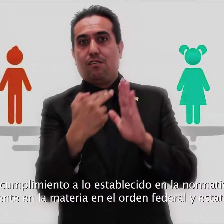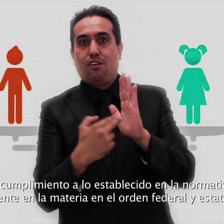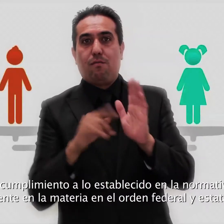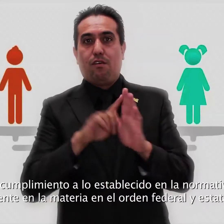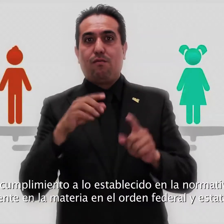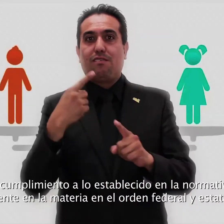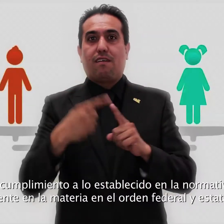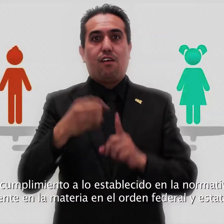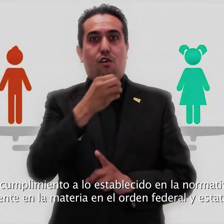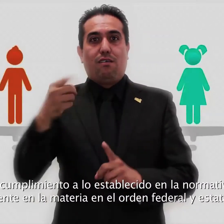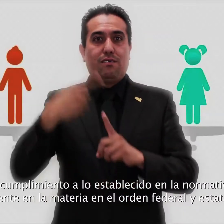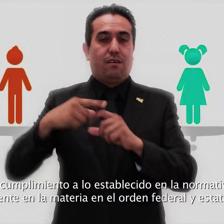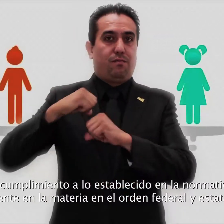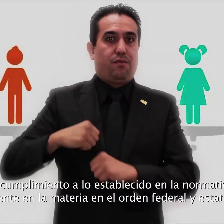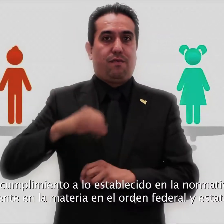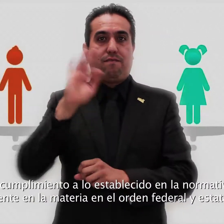materia en el orden federal y estatal.